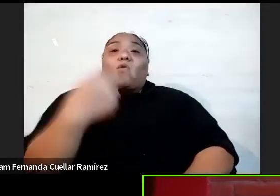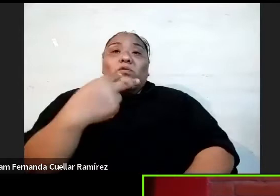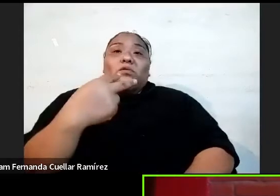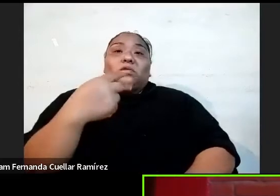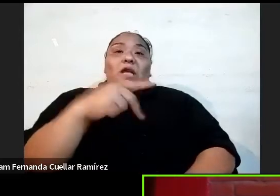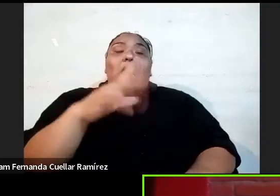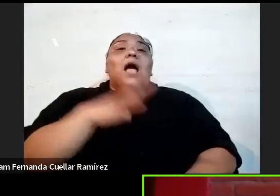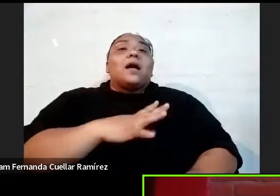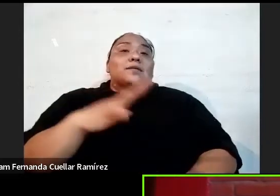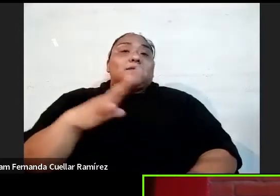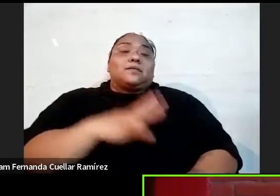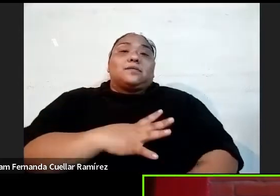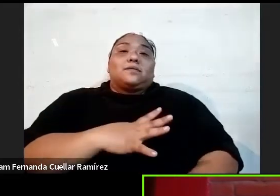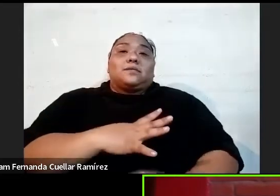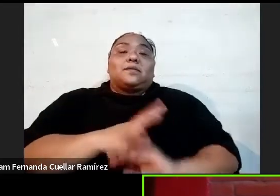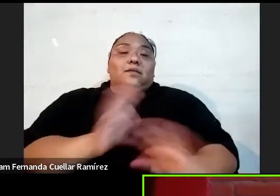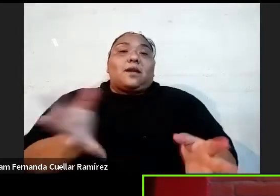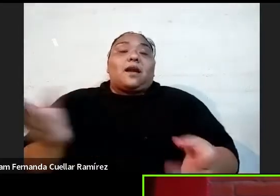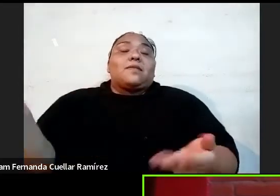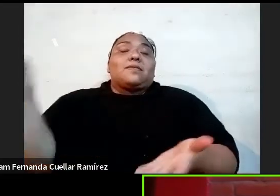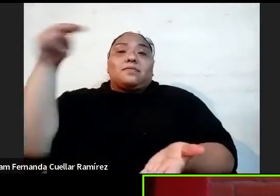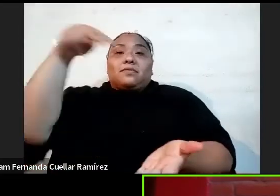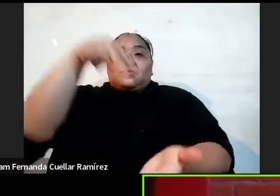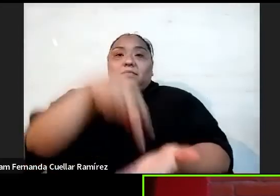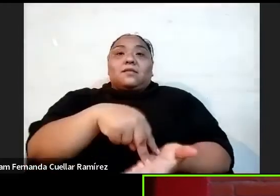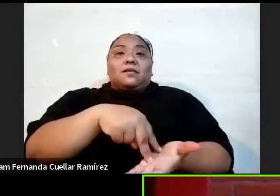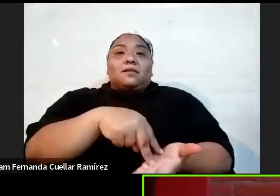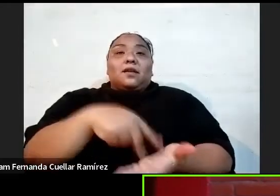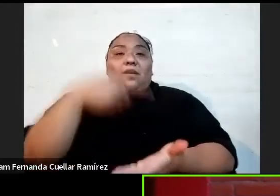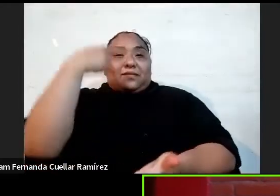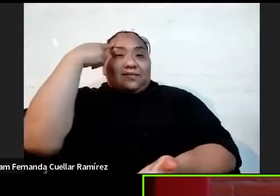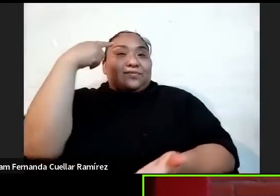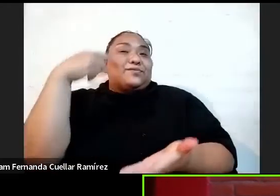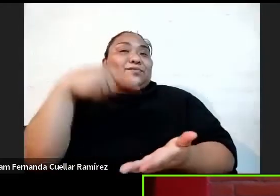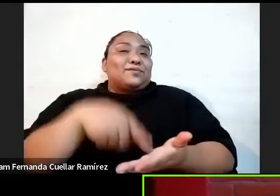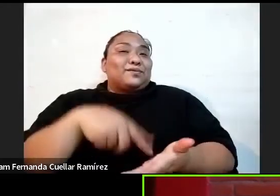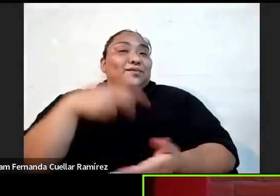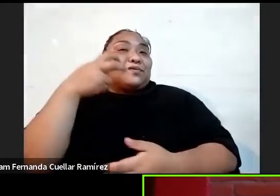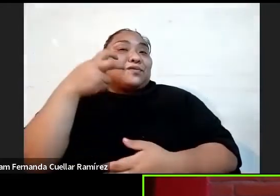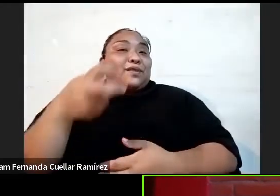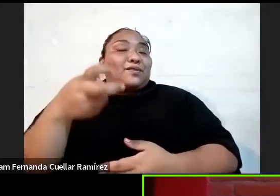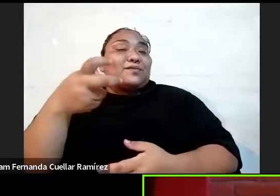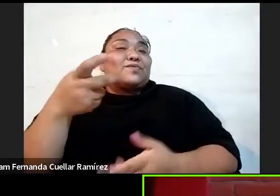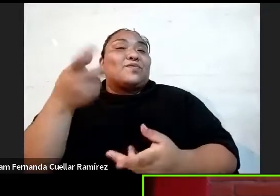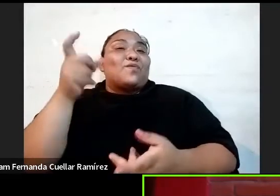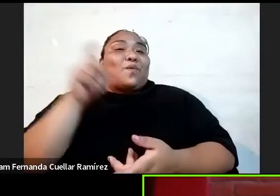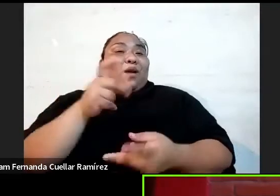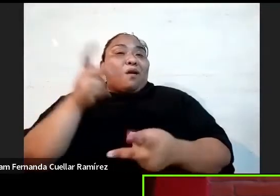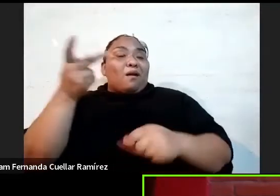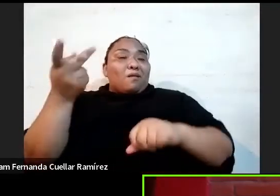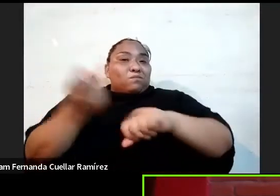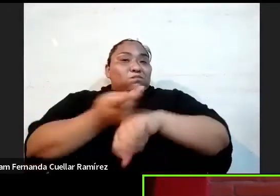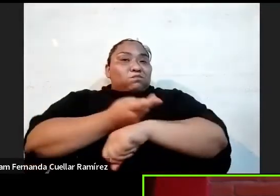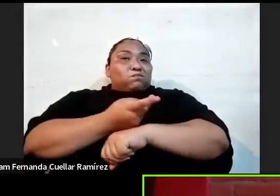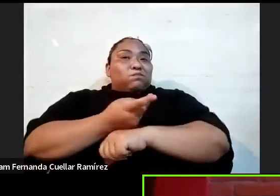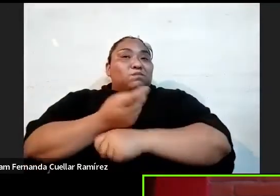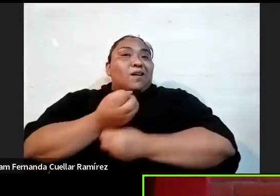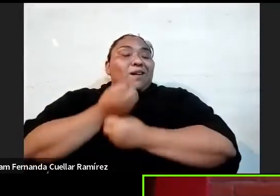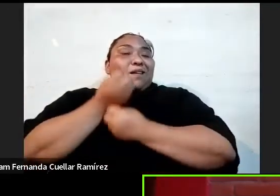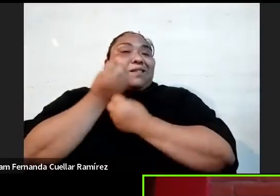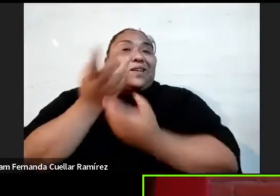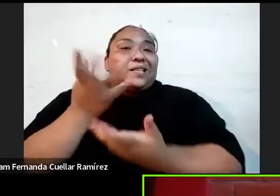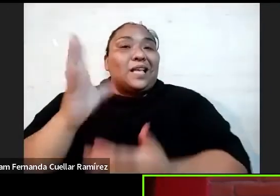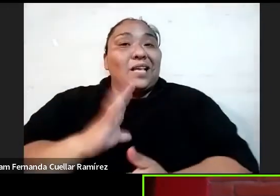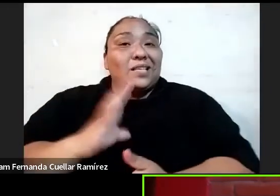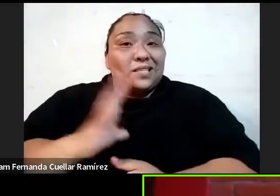existir. Y creo que justamente cuando eso pasa en la poesía, pues existe a un nivel de